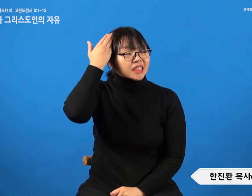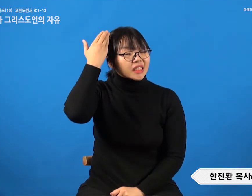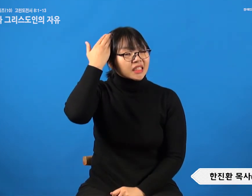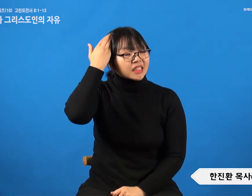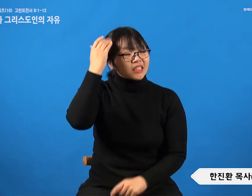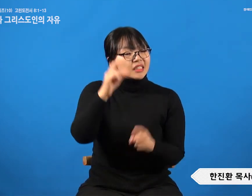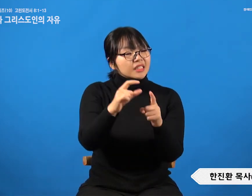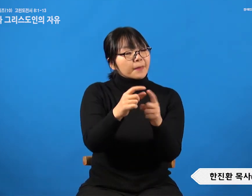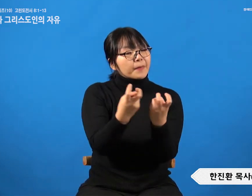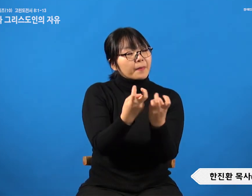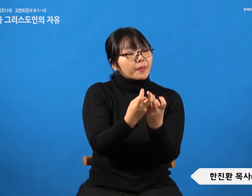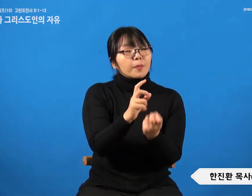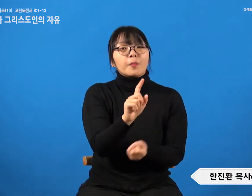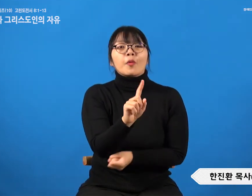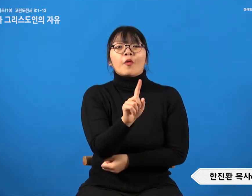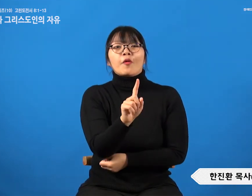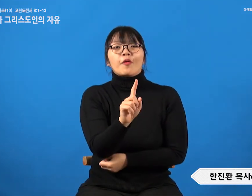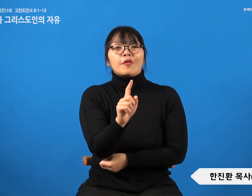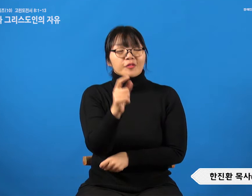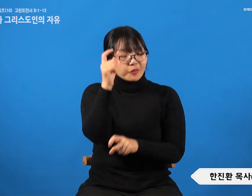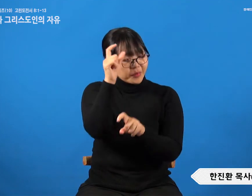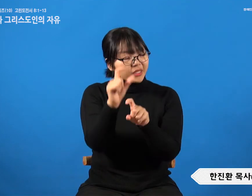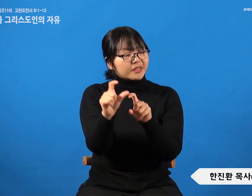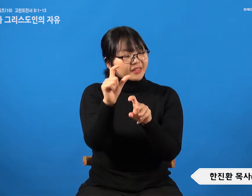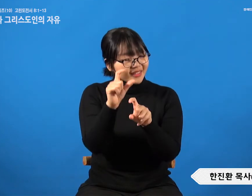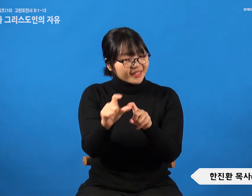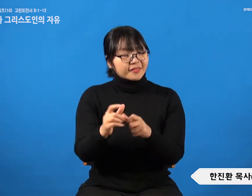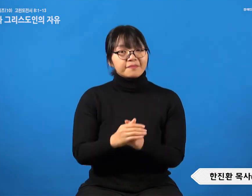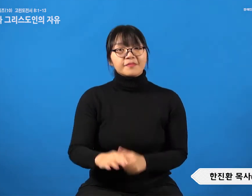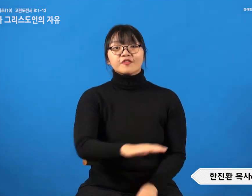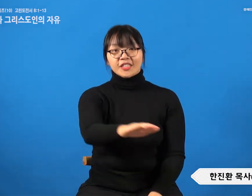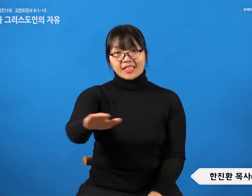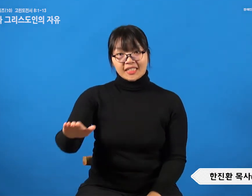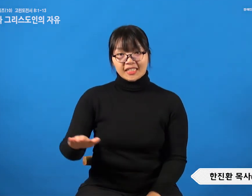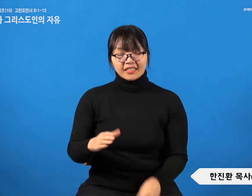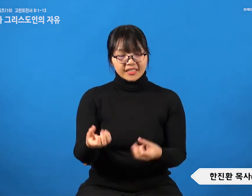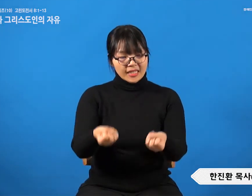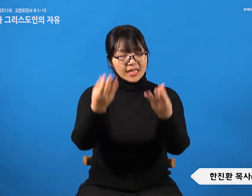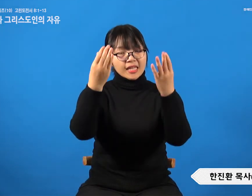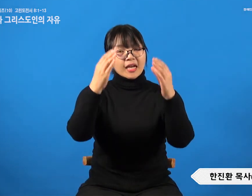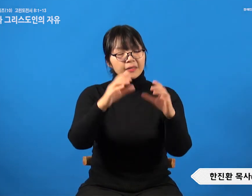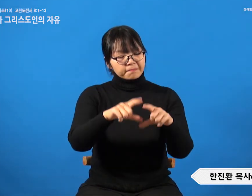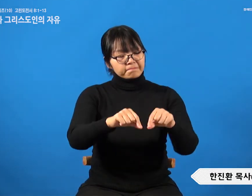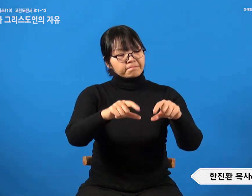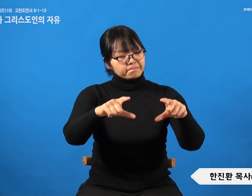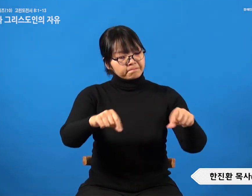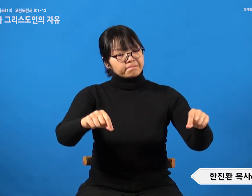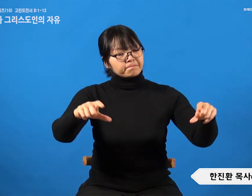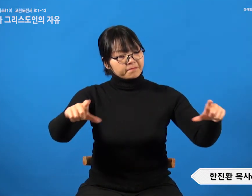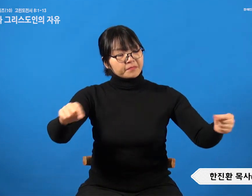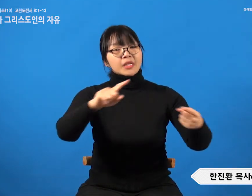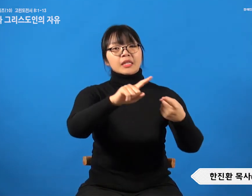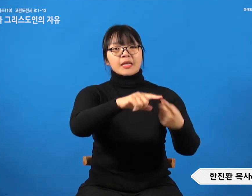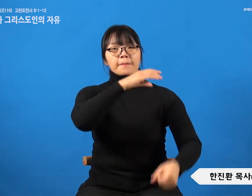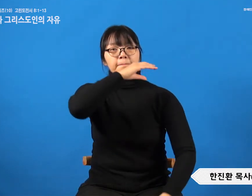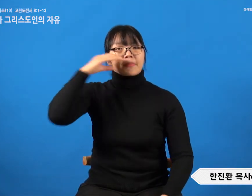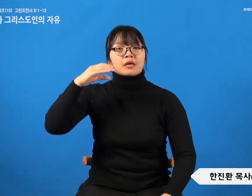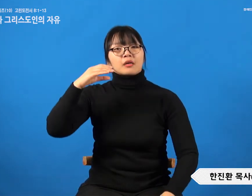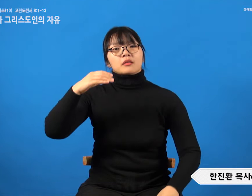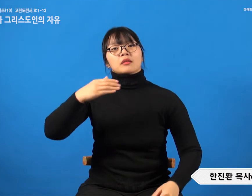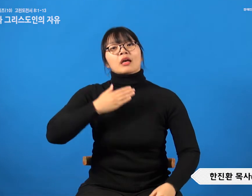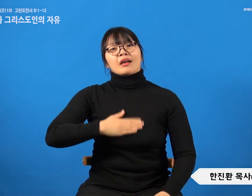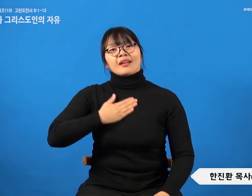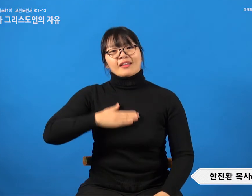지식의 원리를 생각을 해보겠습니다. 우리는 제사 음식에 대해서 바른 지식을 가지고 있어야